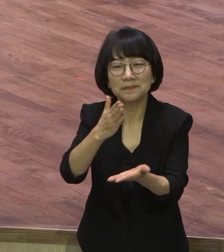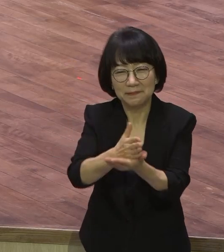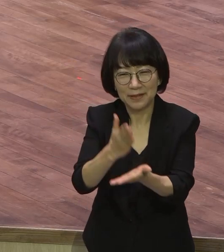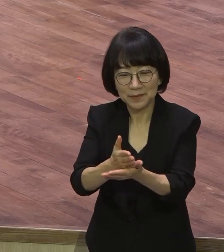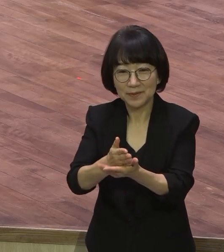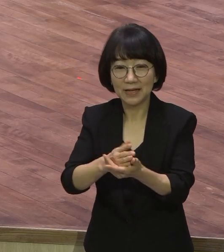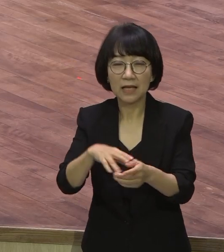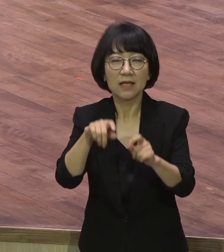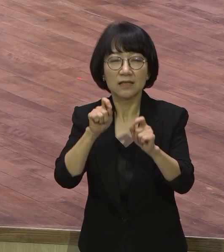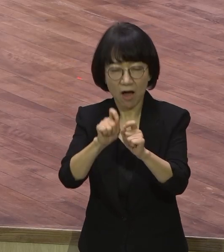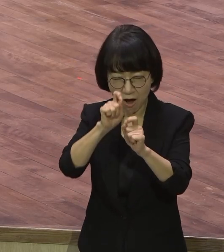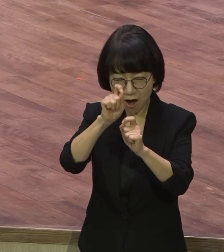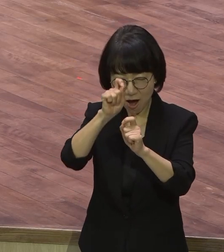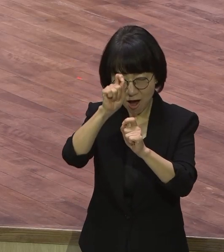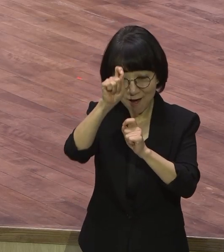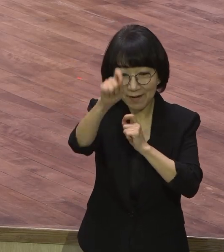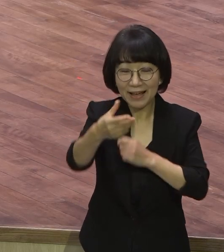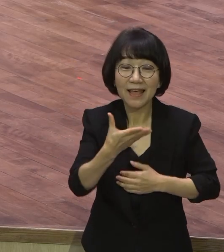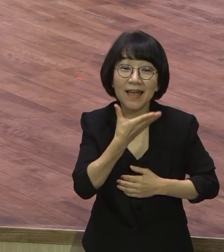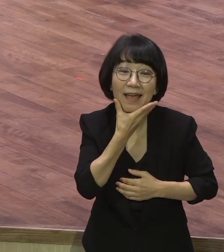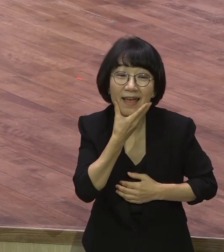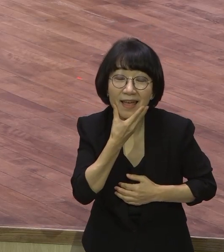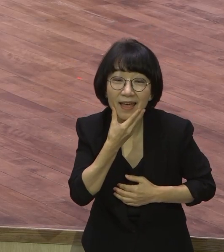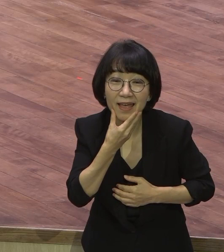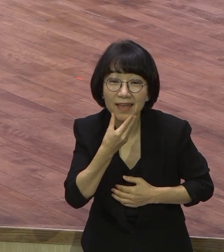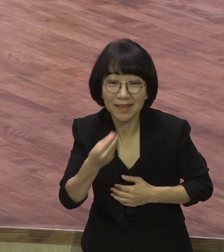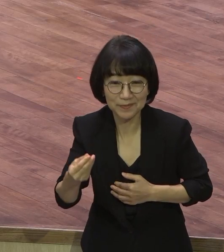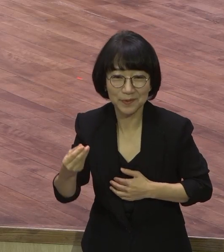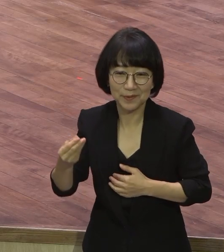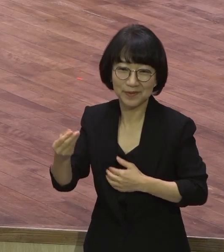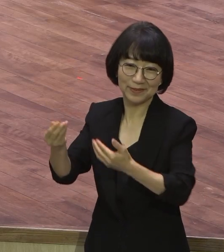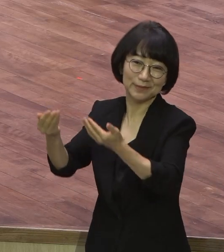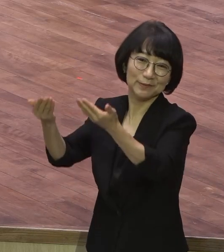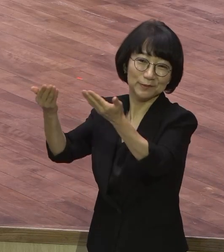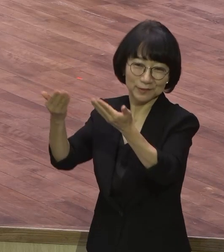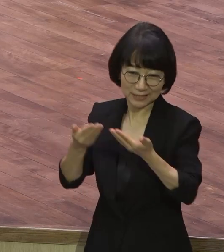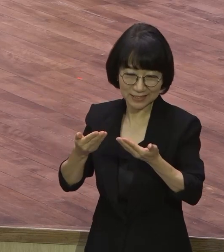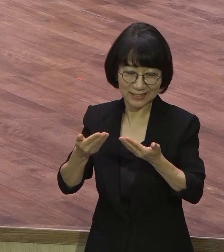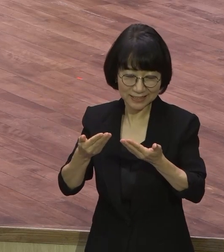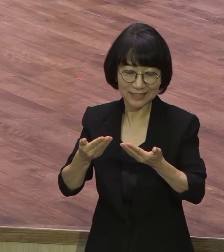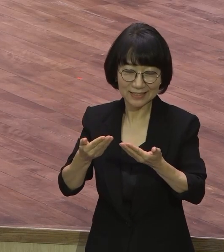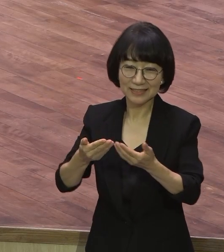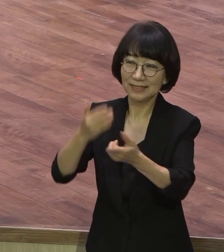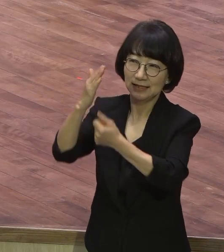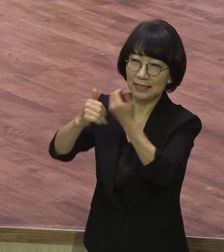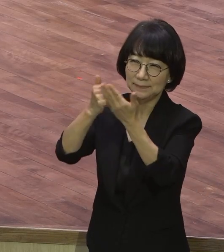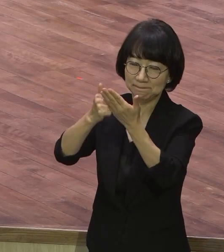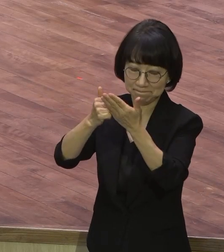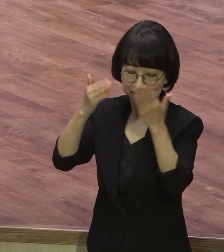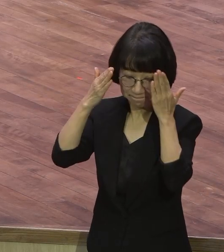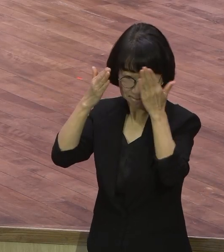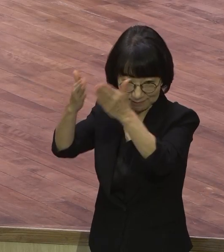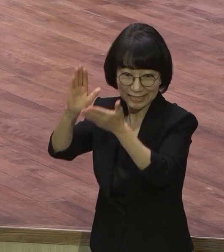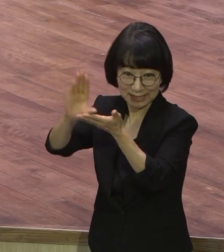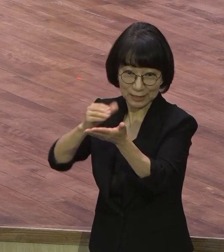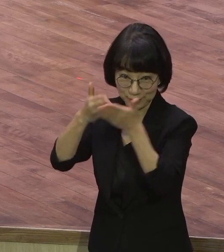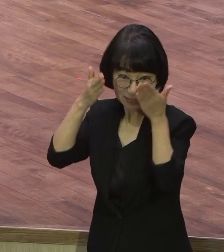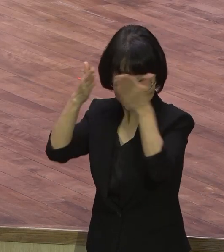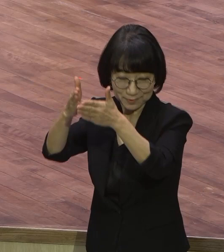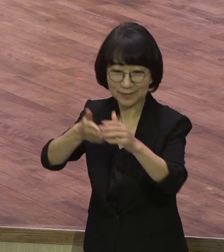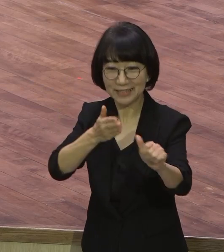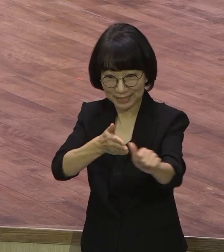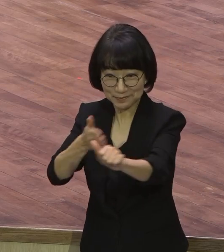행복 가운데 살게끔 우리를 선택해 주었어요. 우리 여기에 모든 성도들